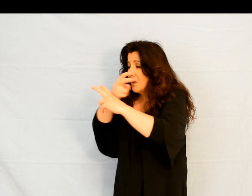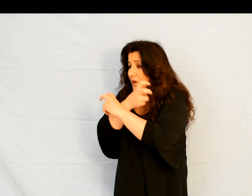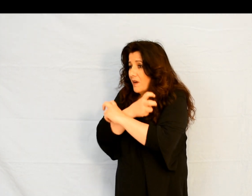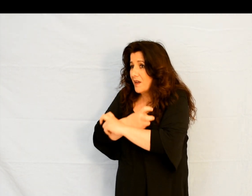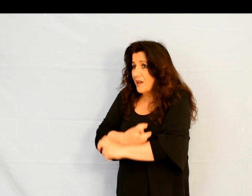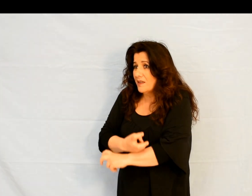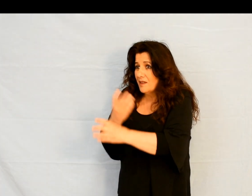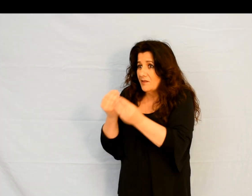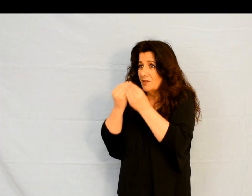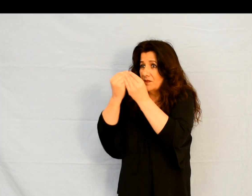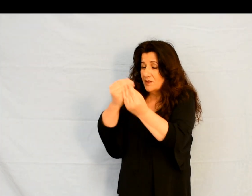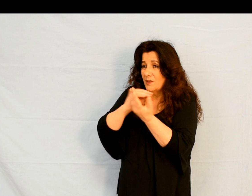morts?